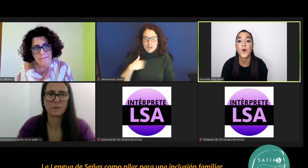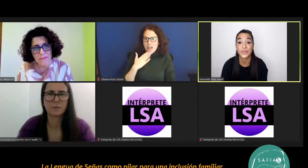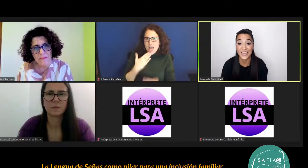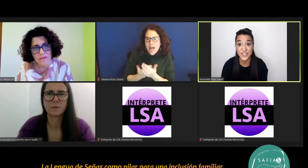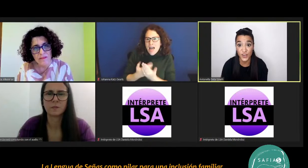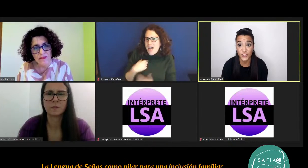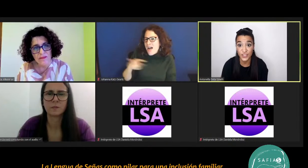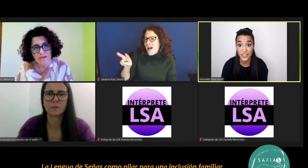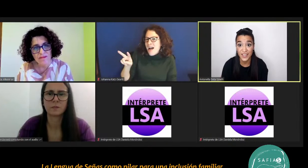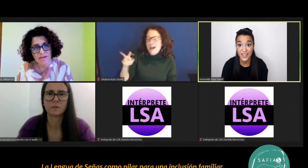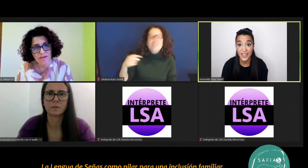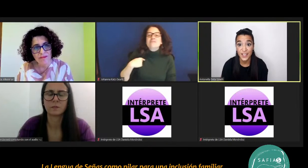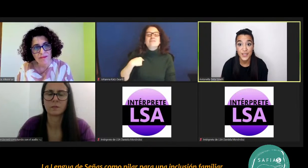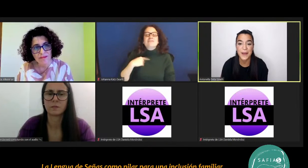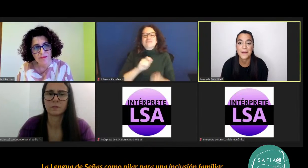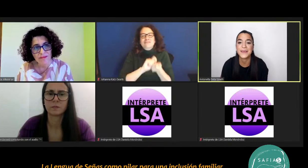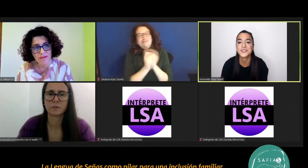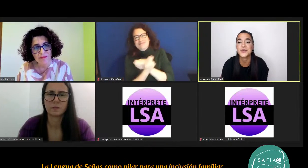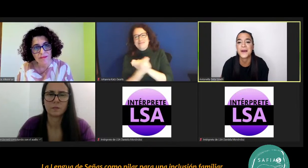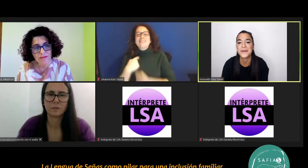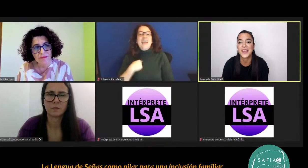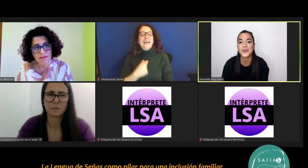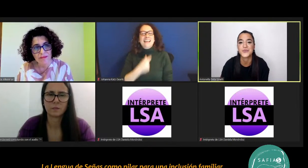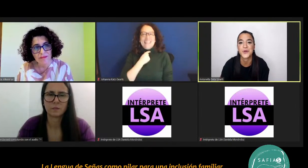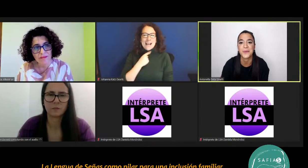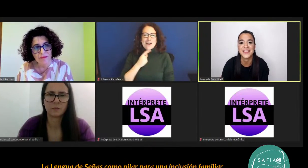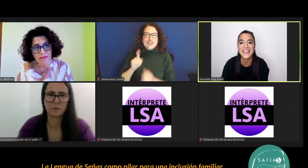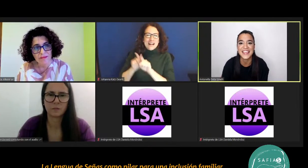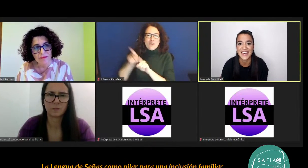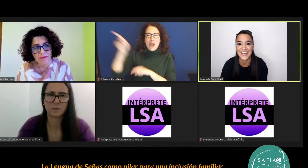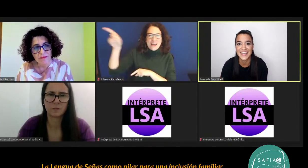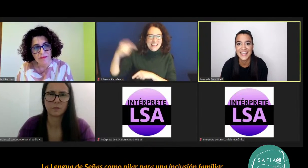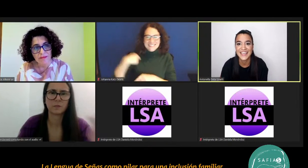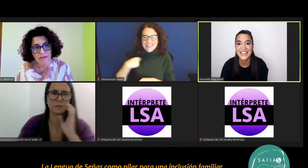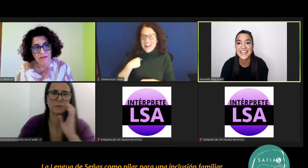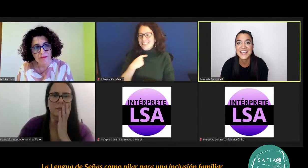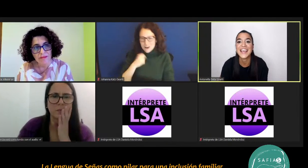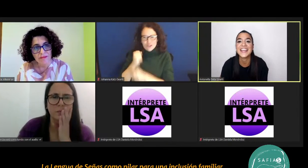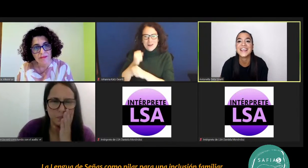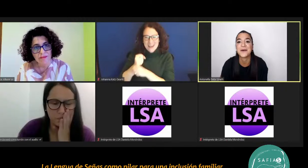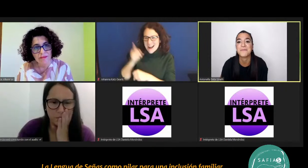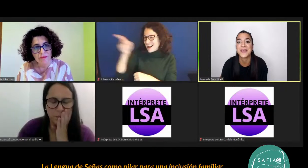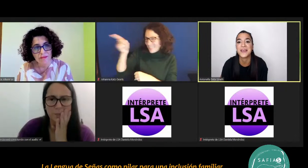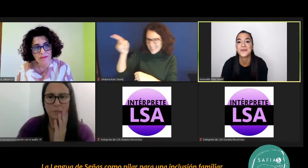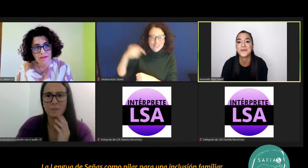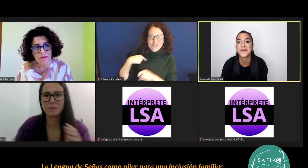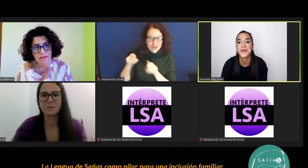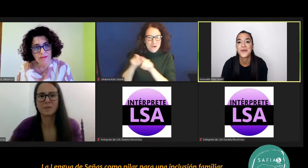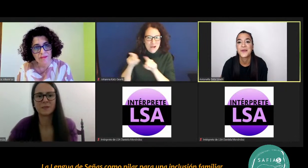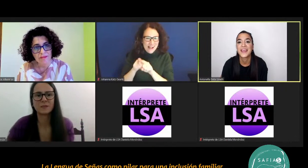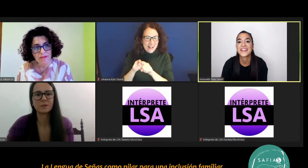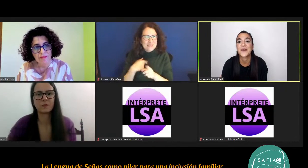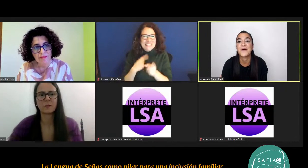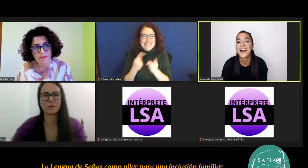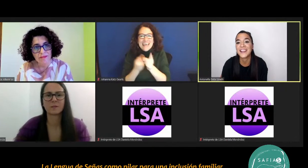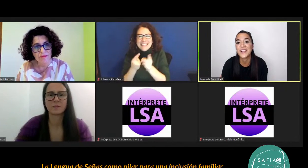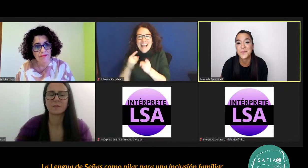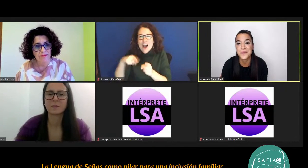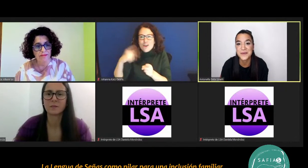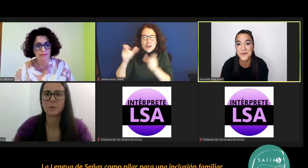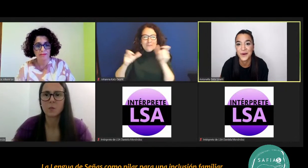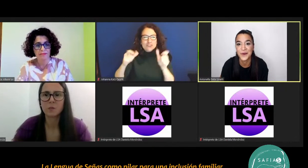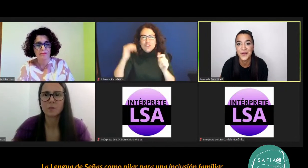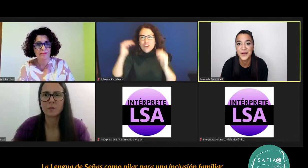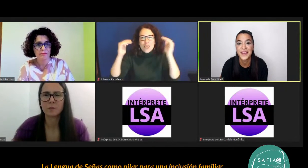estudiaba computación, y para mí yo había quedado sorprendida y quería también trabajar